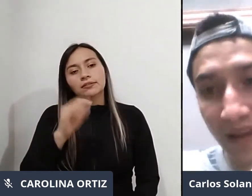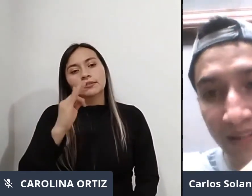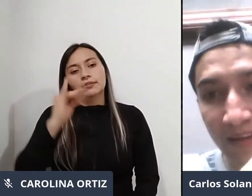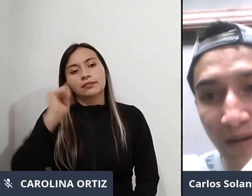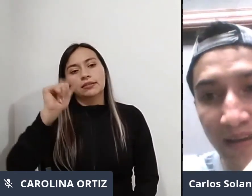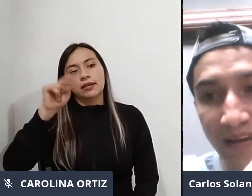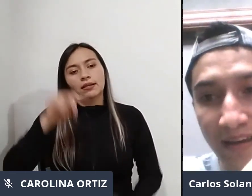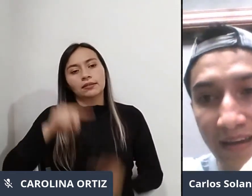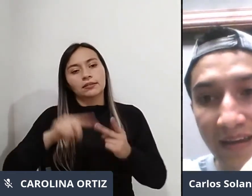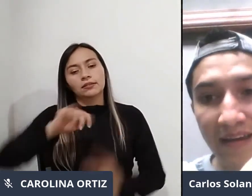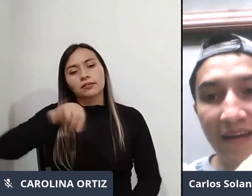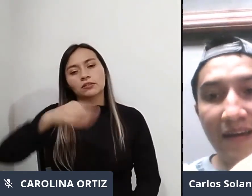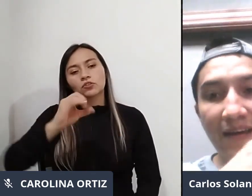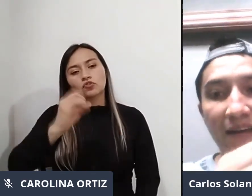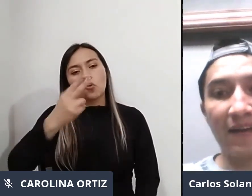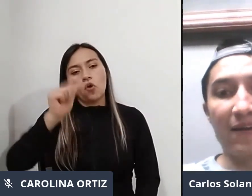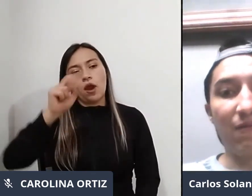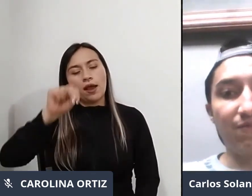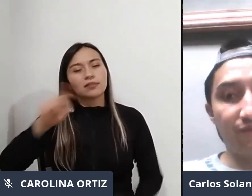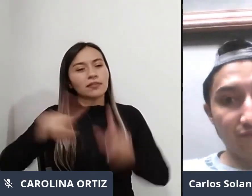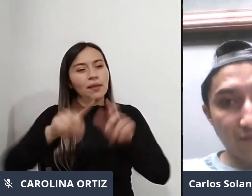comunitaria, el tema